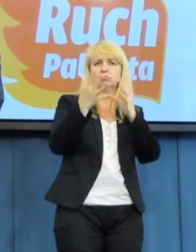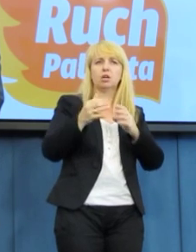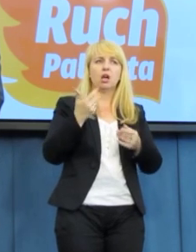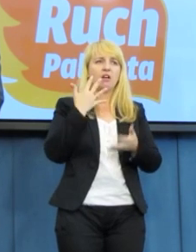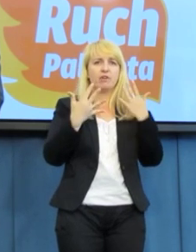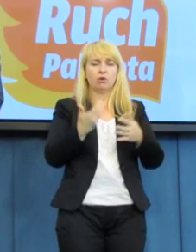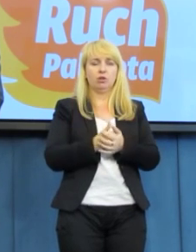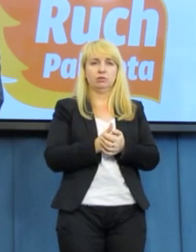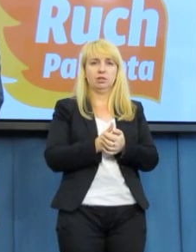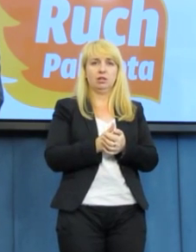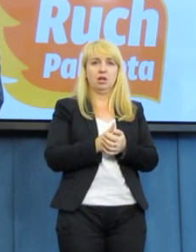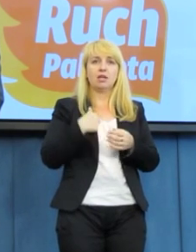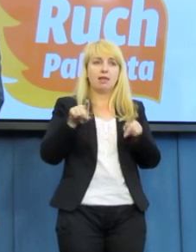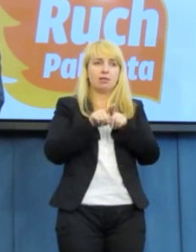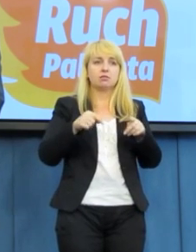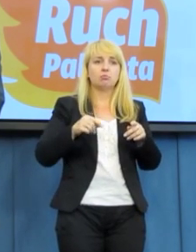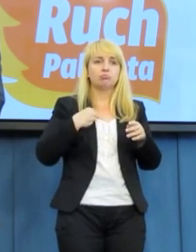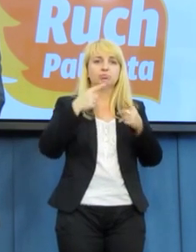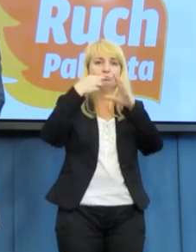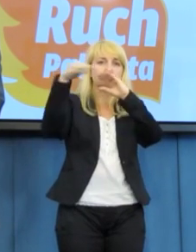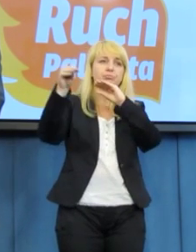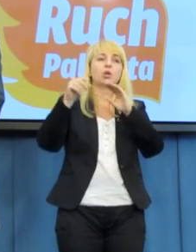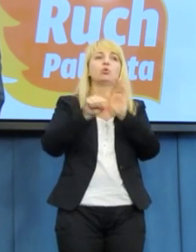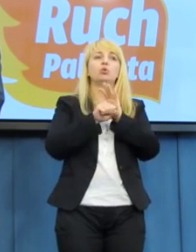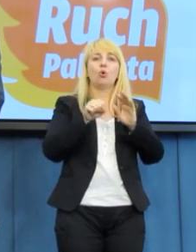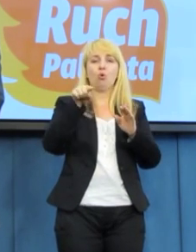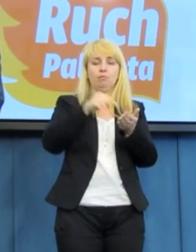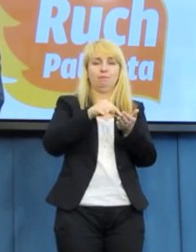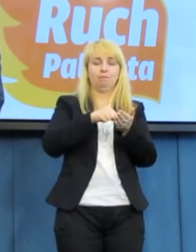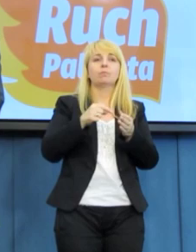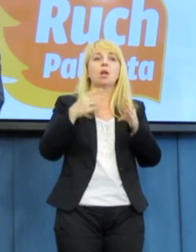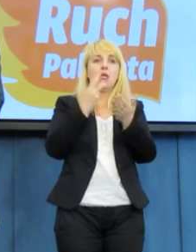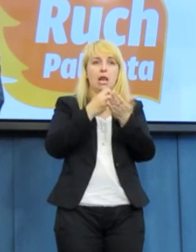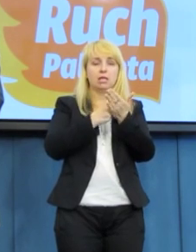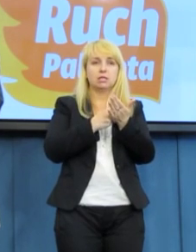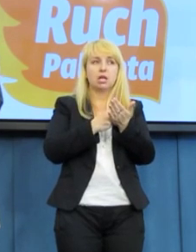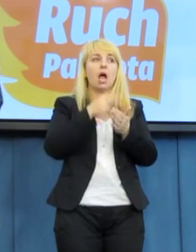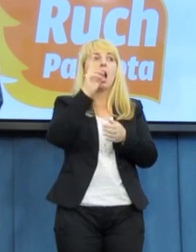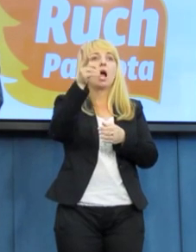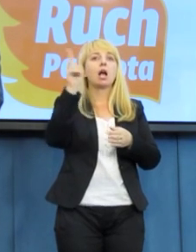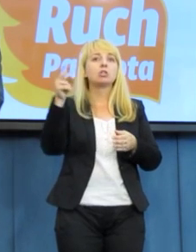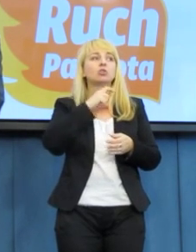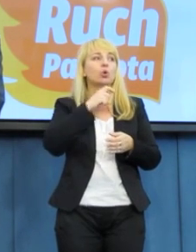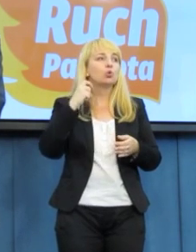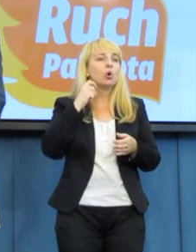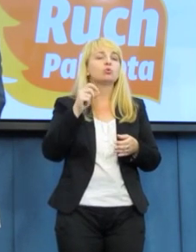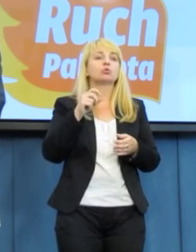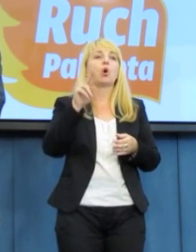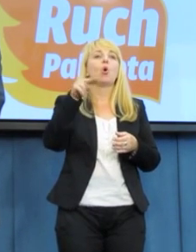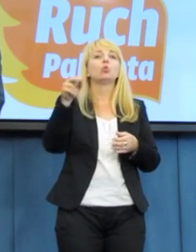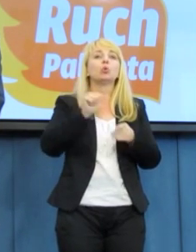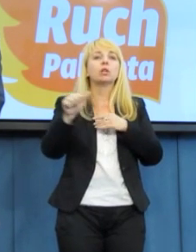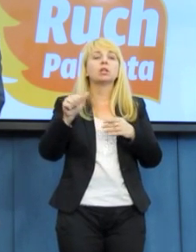żeby do tych wszystkich księży, którzy są pedofilami, czy dopuścili się przestępstw